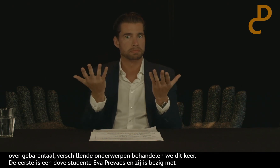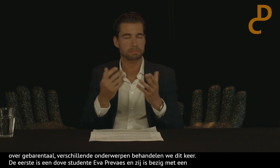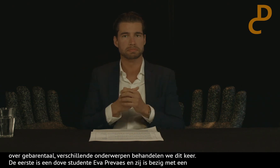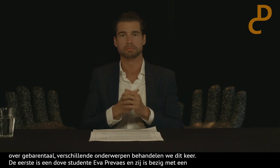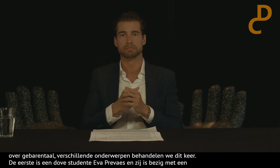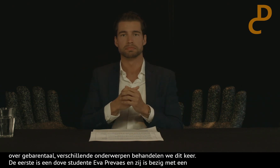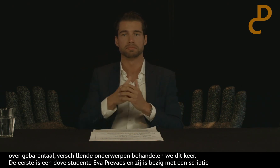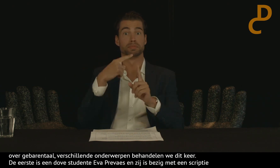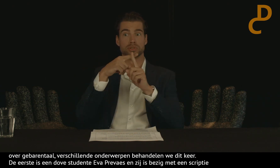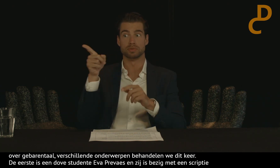Maar hoe gaat dat nu?